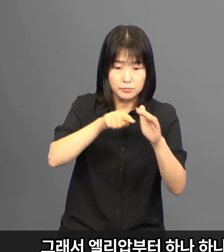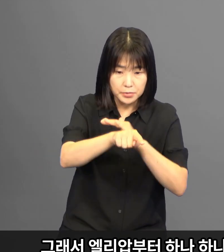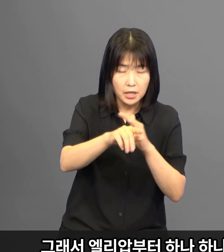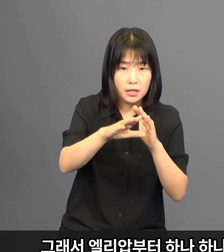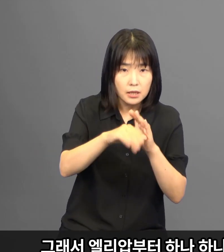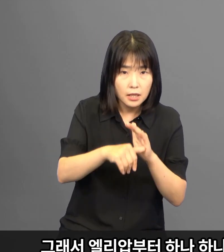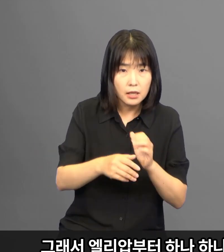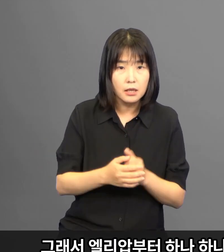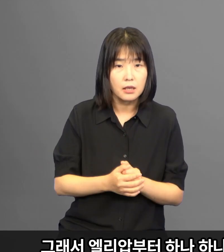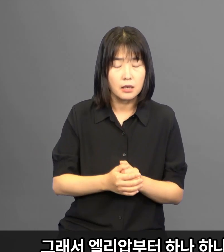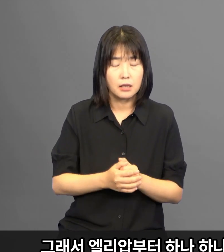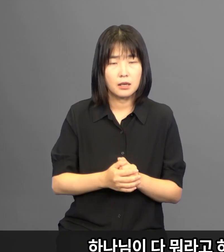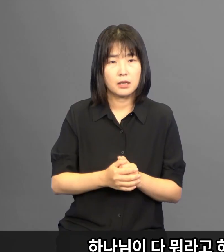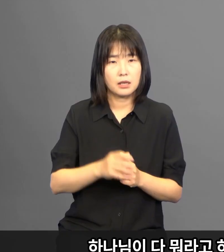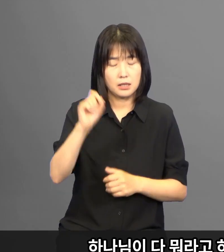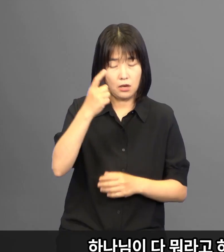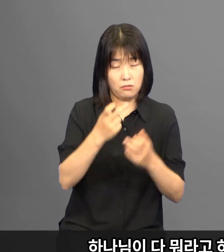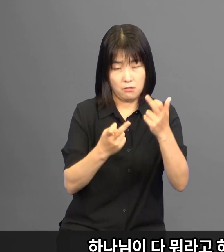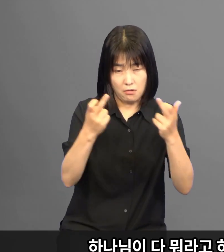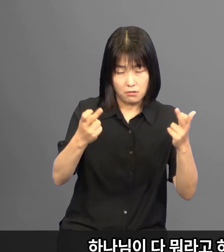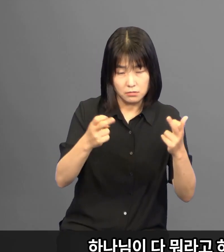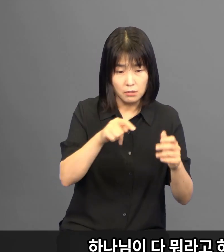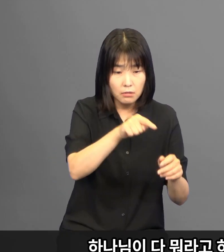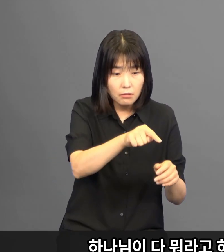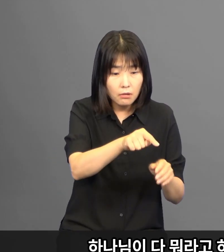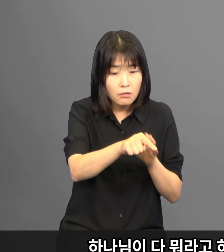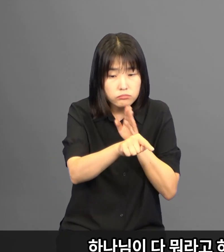이 사람입니까? 이 사람입니까? 하나님이 다 뭐라고 하냐면